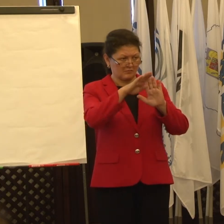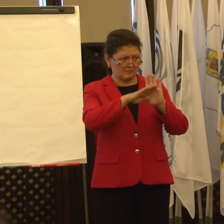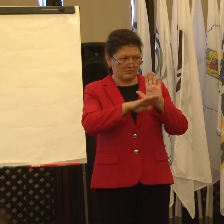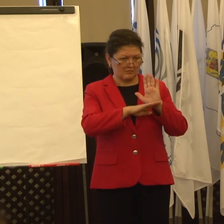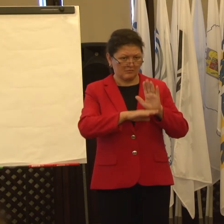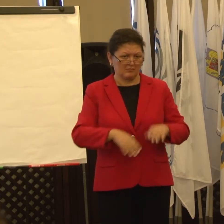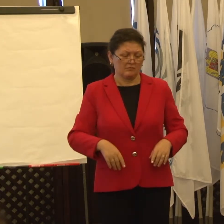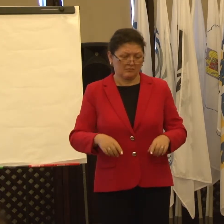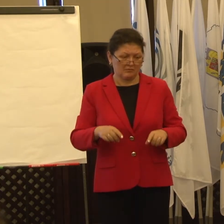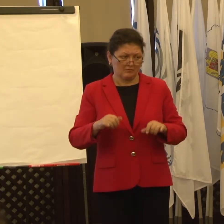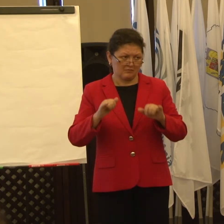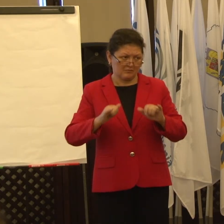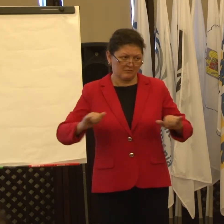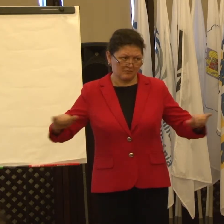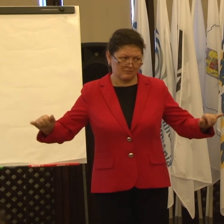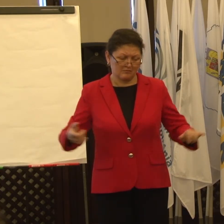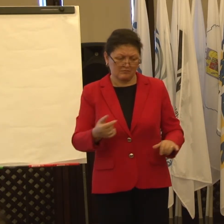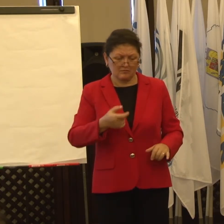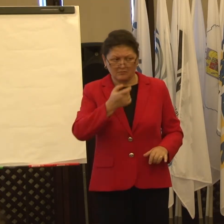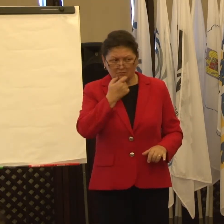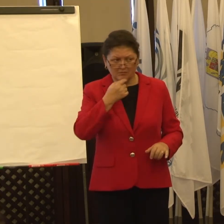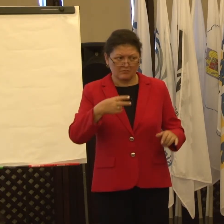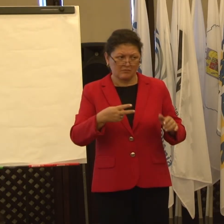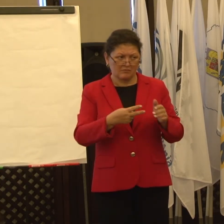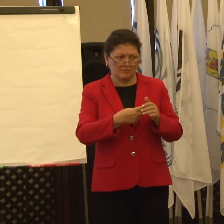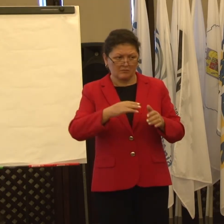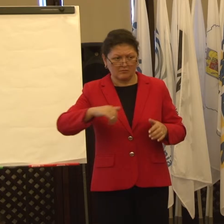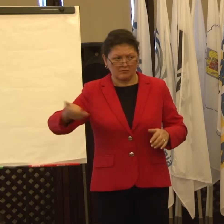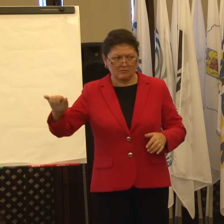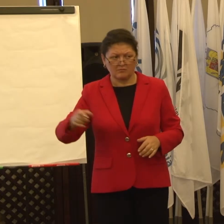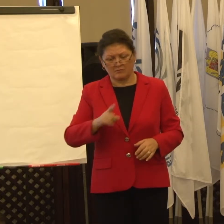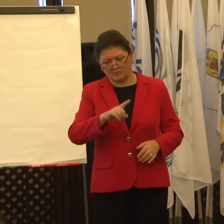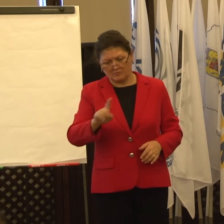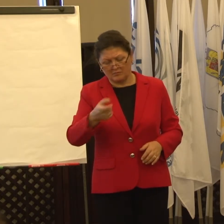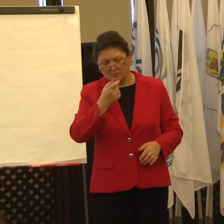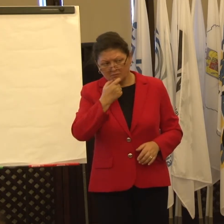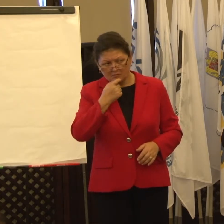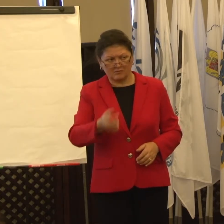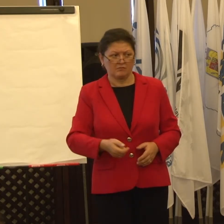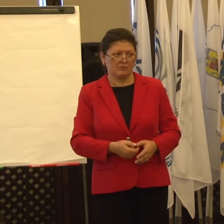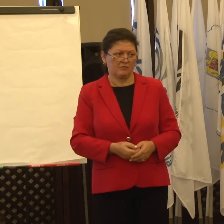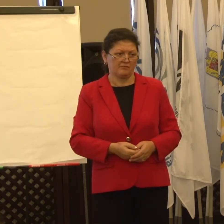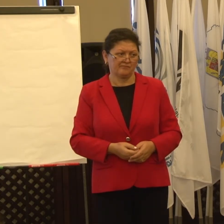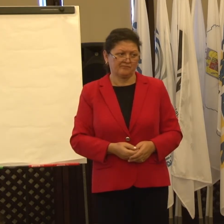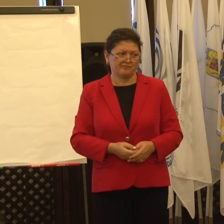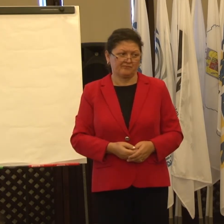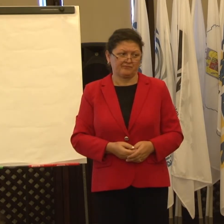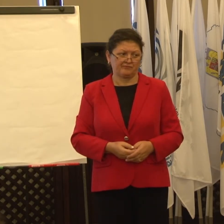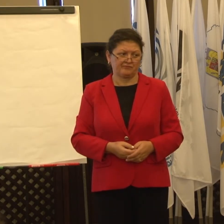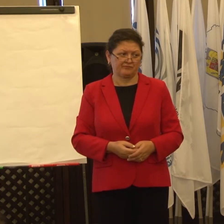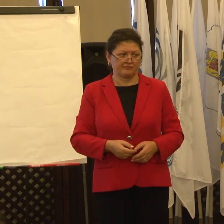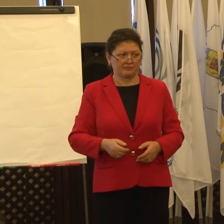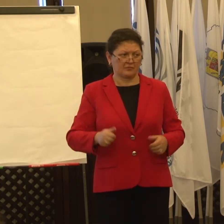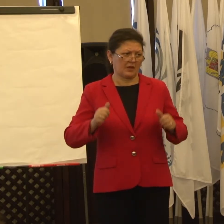îl desfășurăm încă din anul 2000, an de an, a taberelor terapeutice, care nu este o tabă obișnuită, pe care